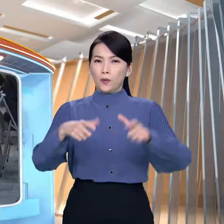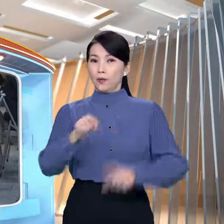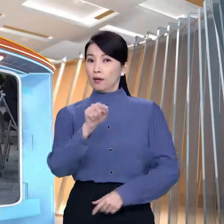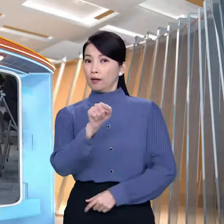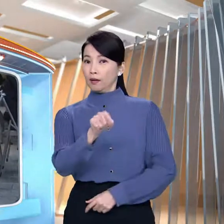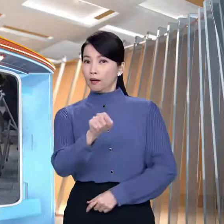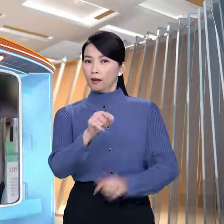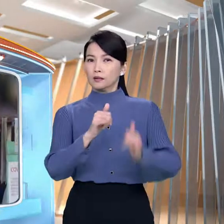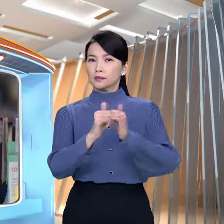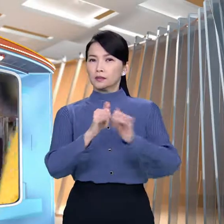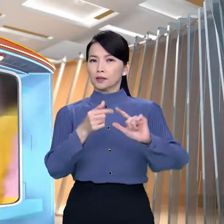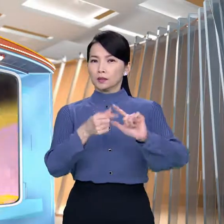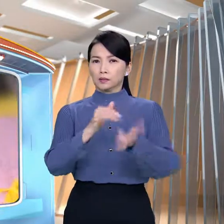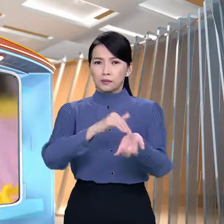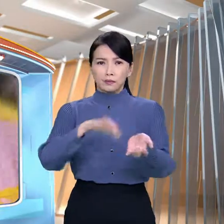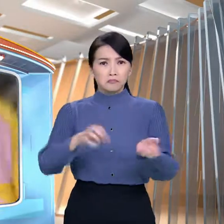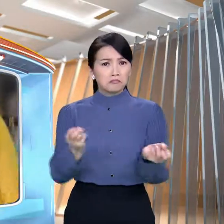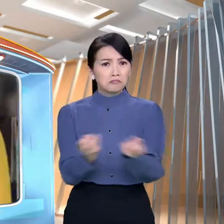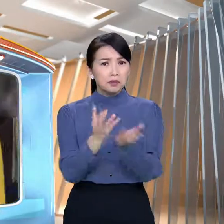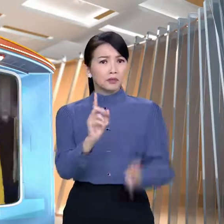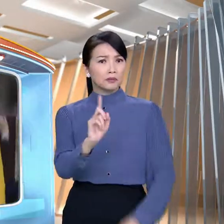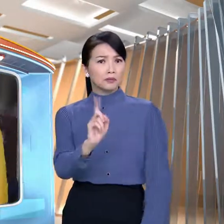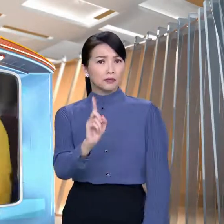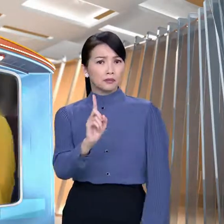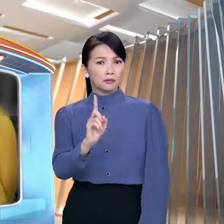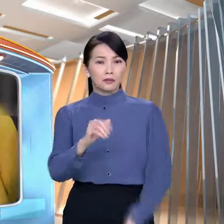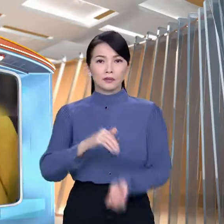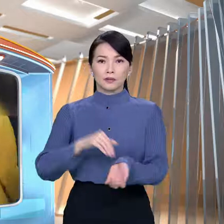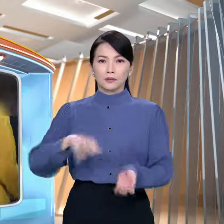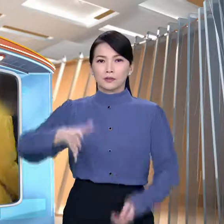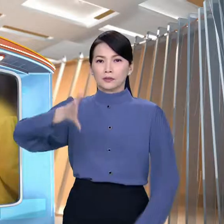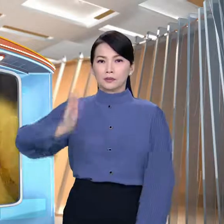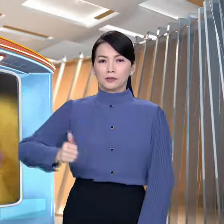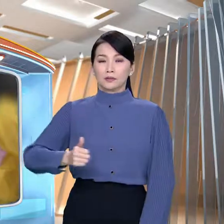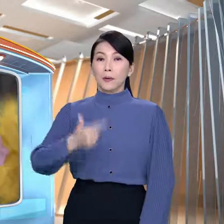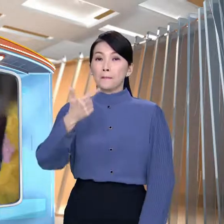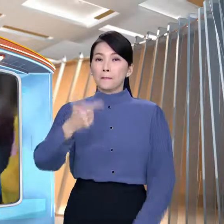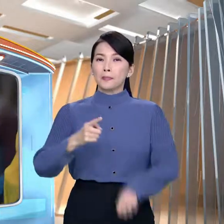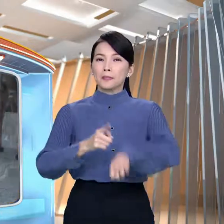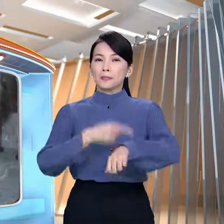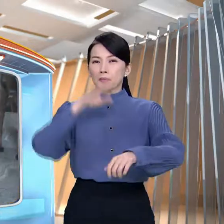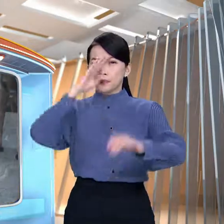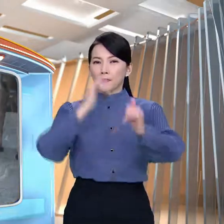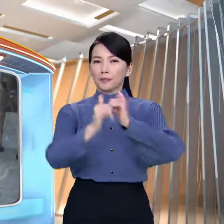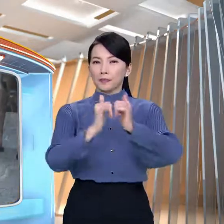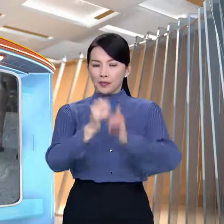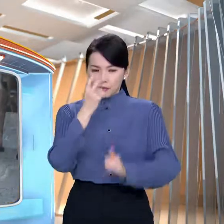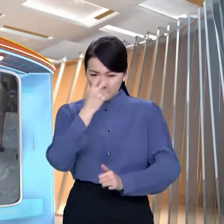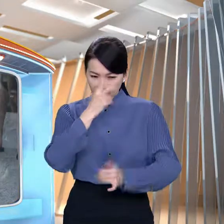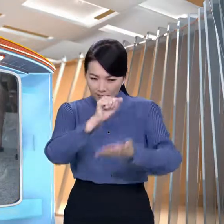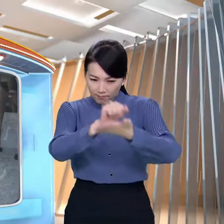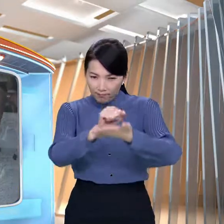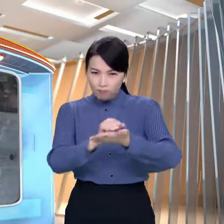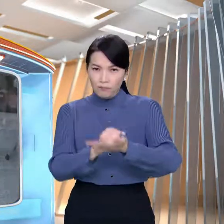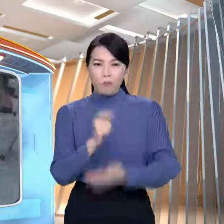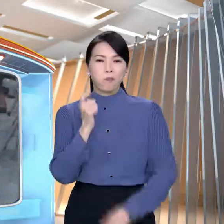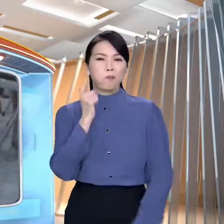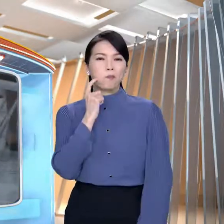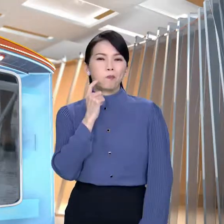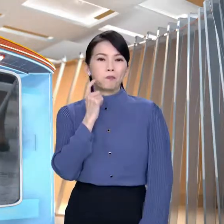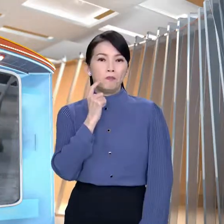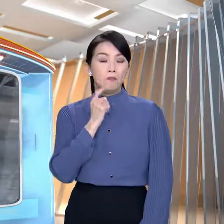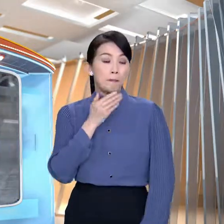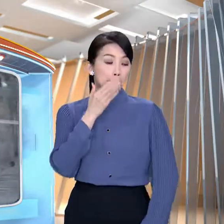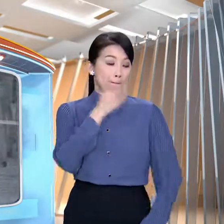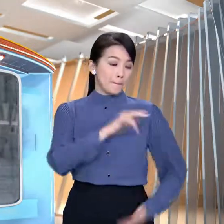高雄陵园一家社区医院爆发了诈保事件，院长伪造病历，让不需要